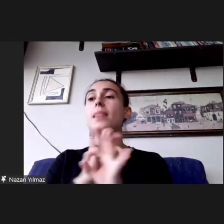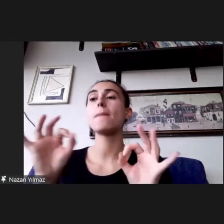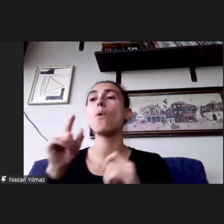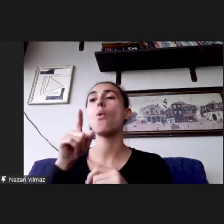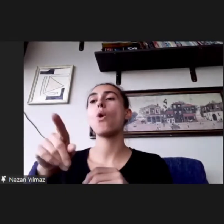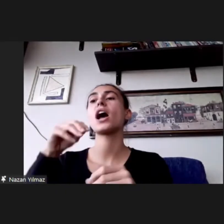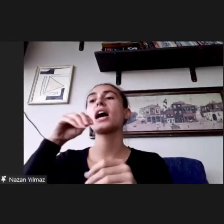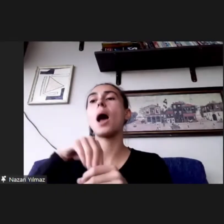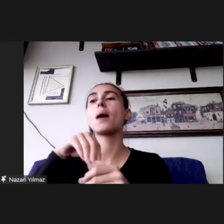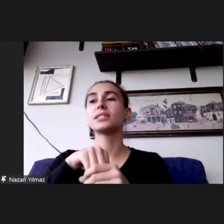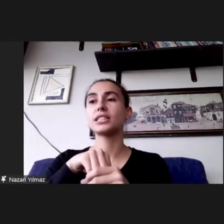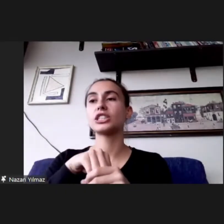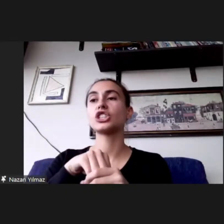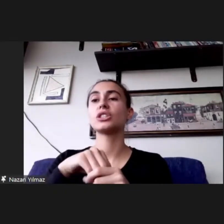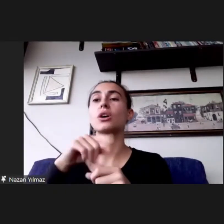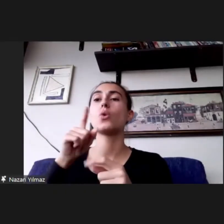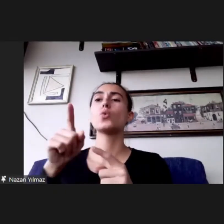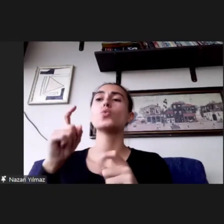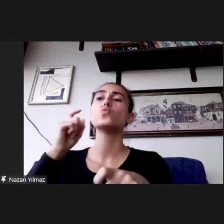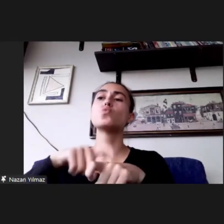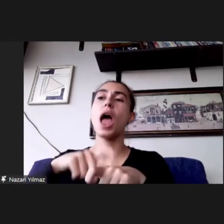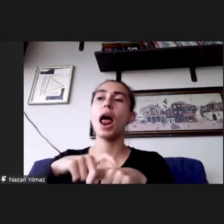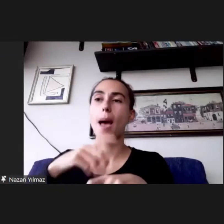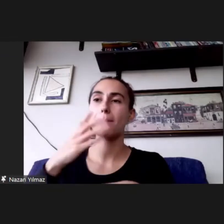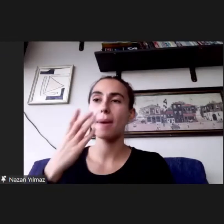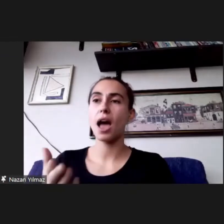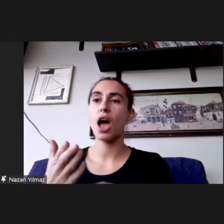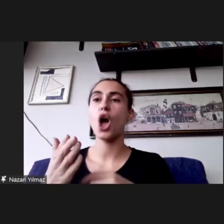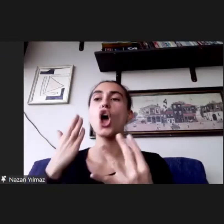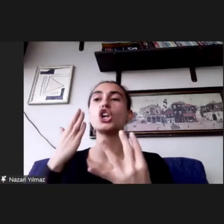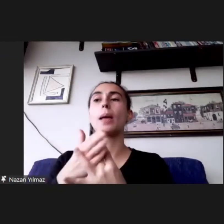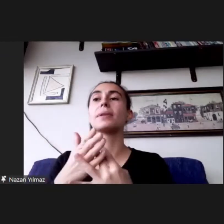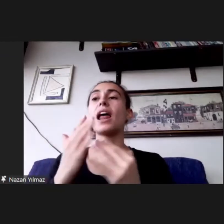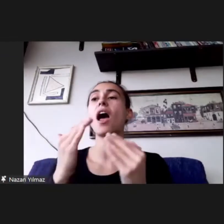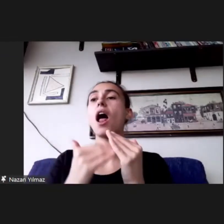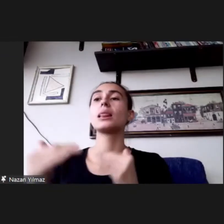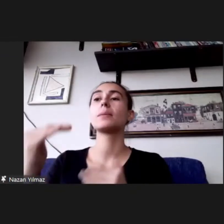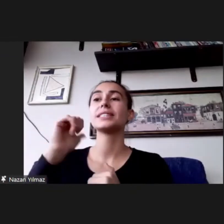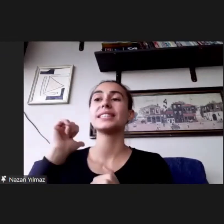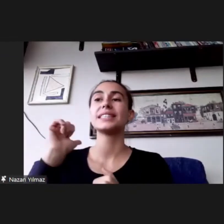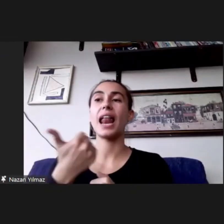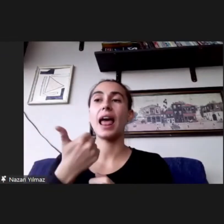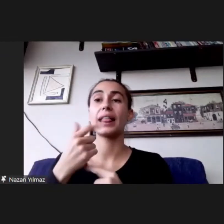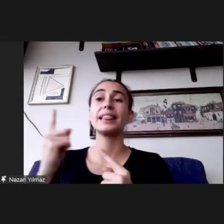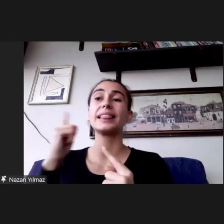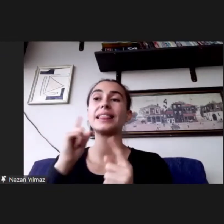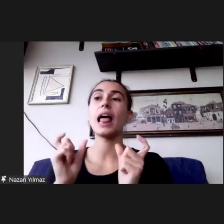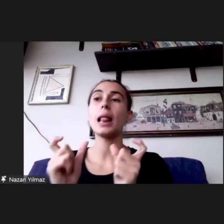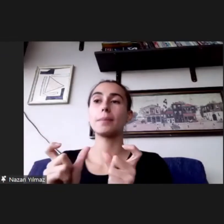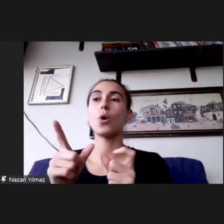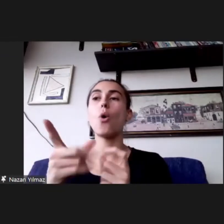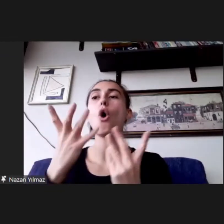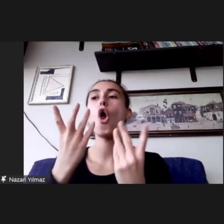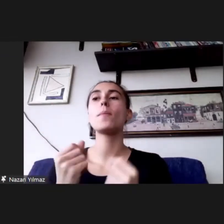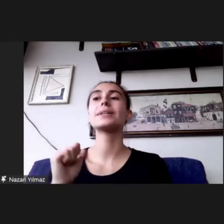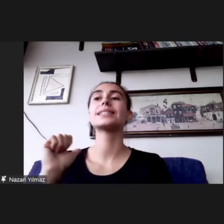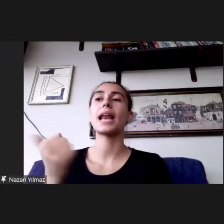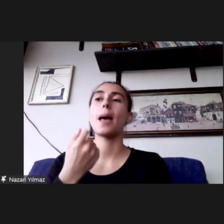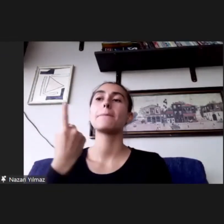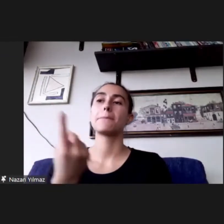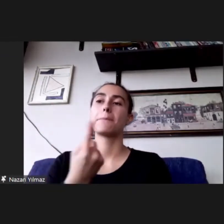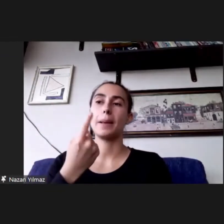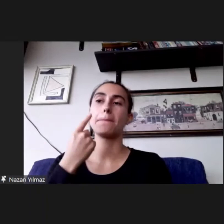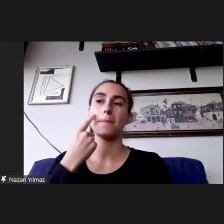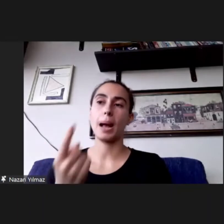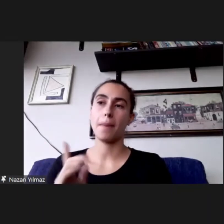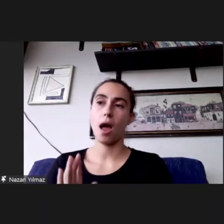kapsayıcılığın ve o uyarlamaların erişilebilirliği arttırmak için gerekli tedbirlerin sağlanması açısından olması gereken de bir hal bir